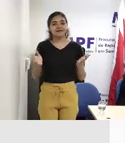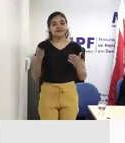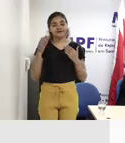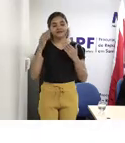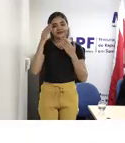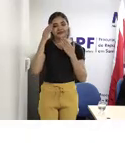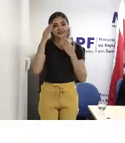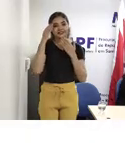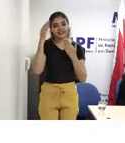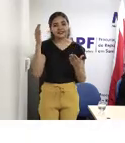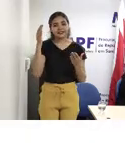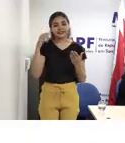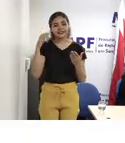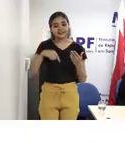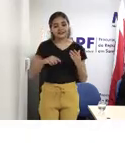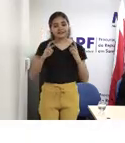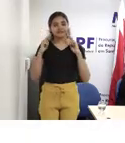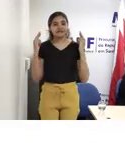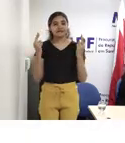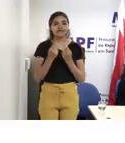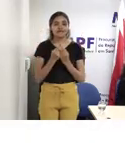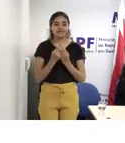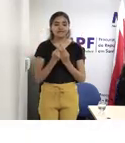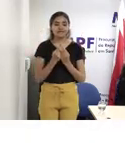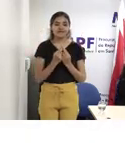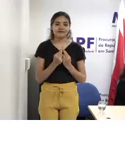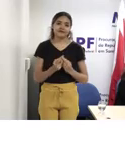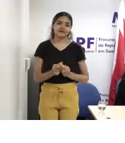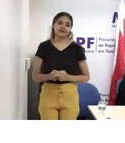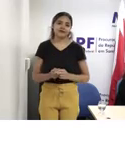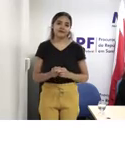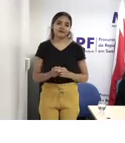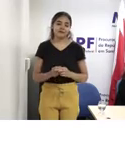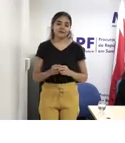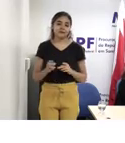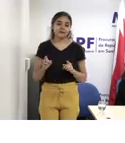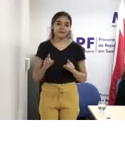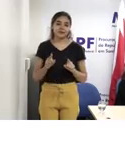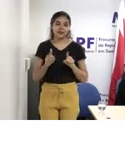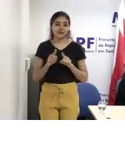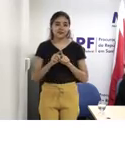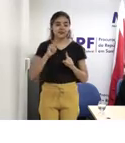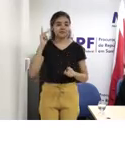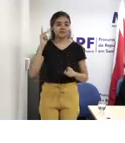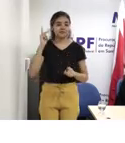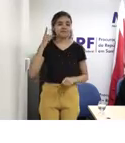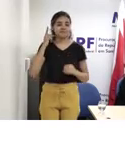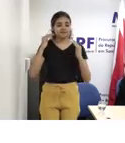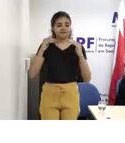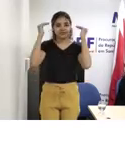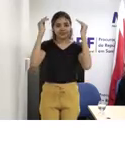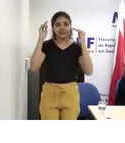ção brilhante como sempre e do procurador da república Gilberto Naves